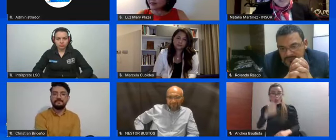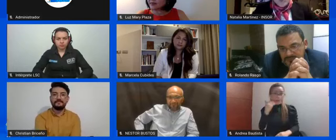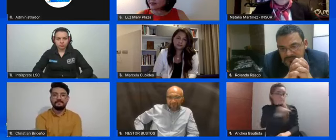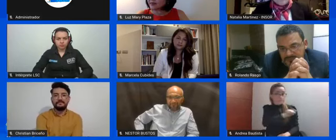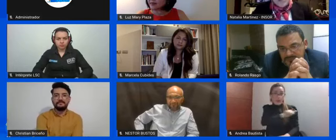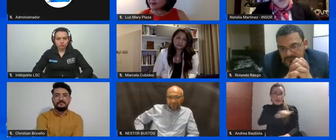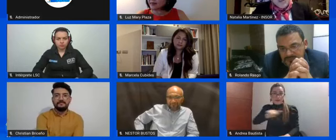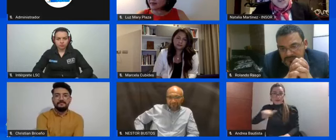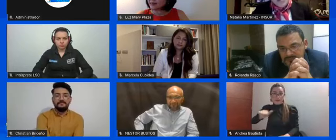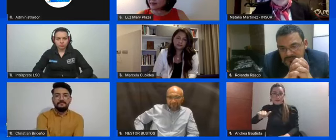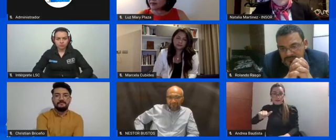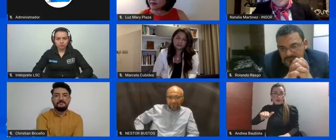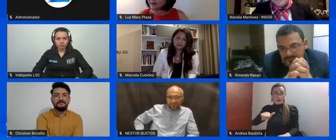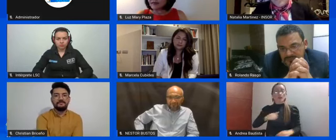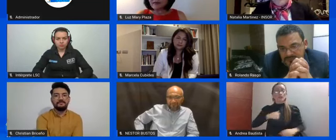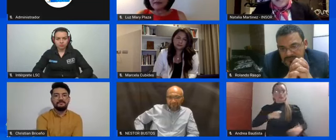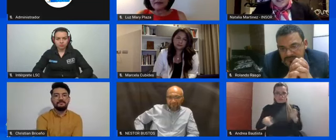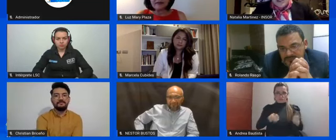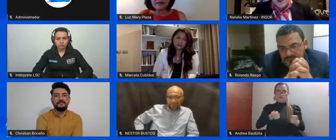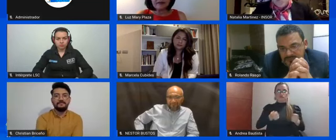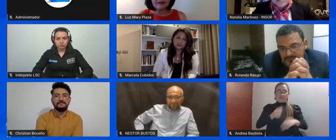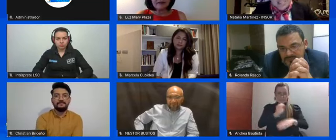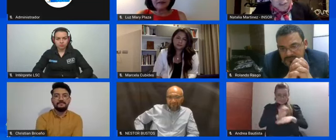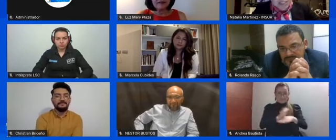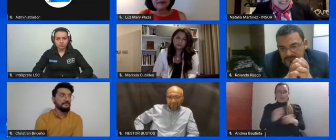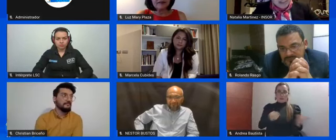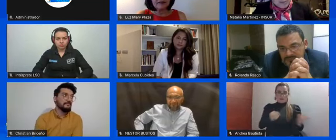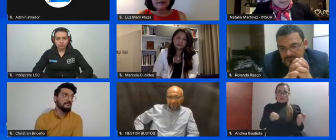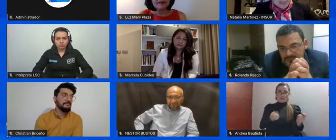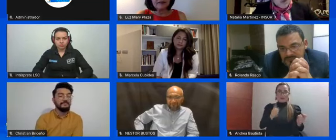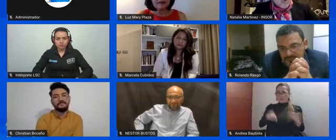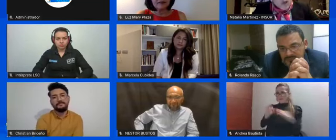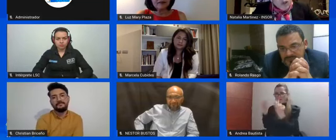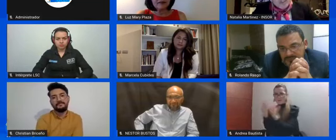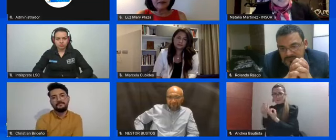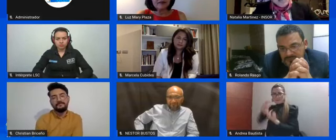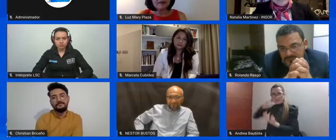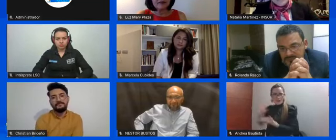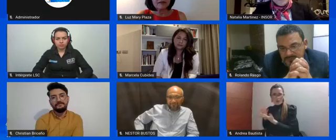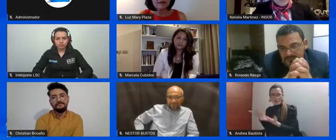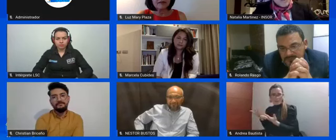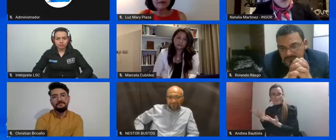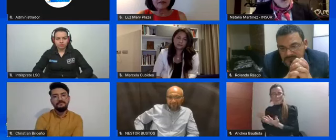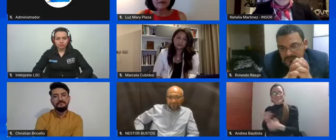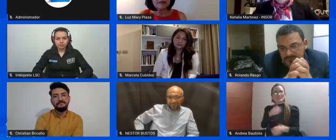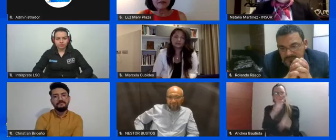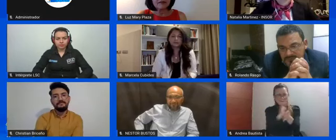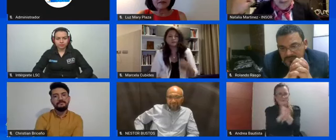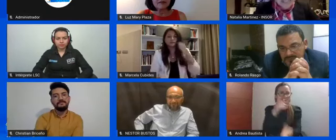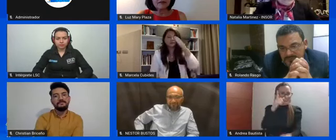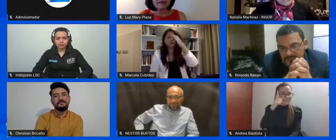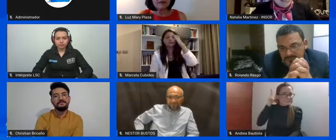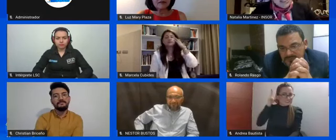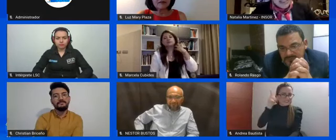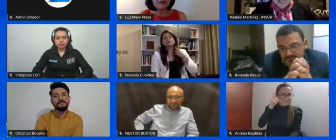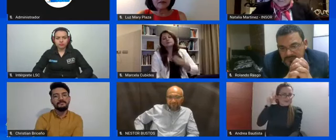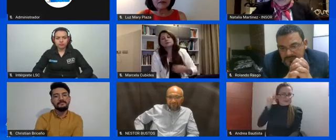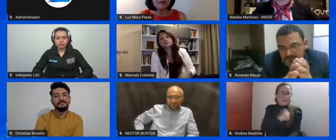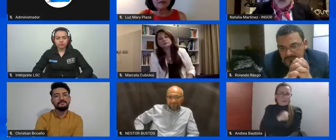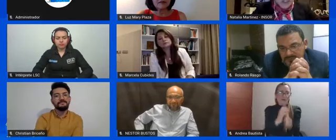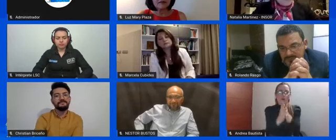pública. Cuéntanos un poco qué fue lo más difícil que ocurrió detrás de tu gestión, el reto más